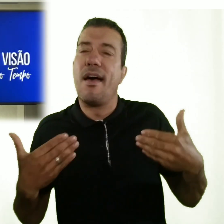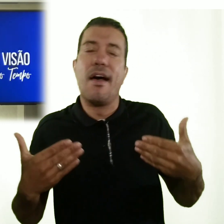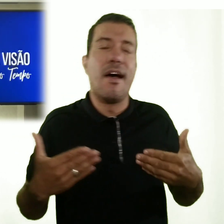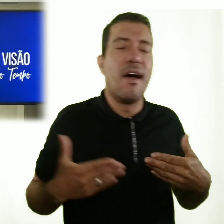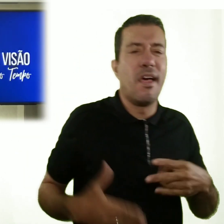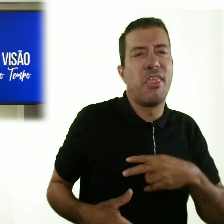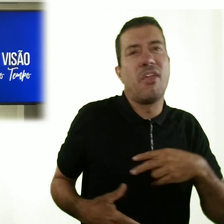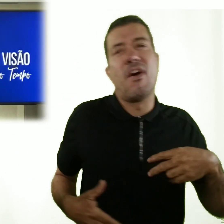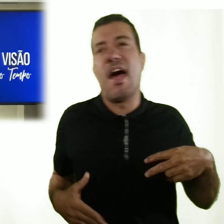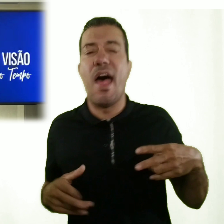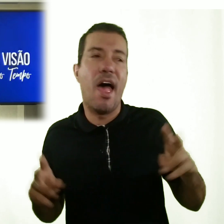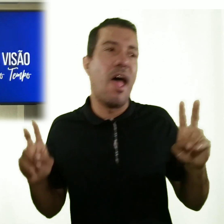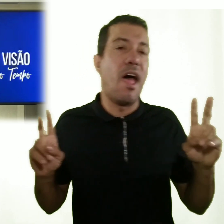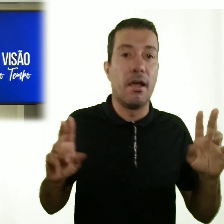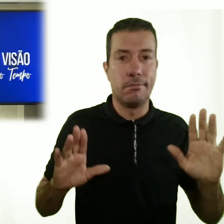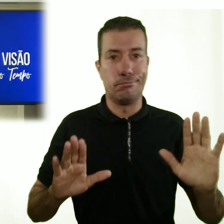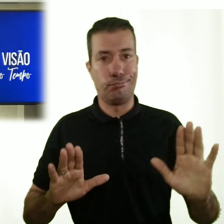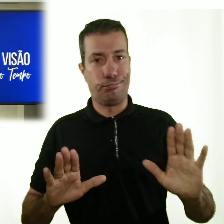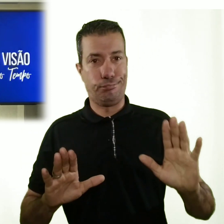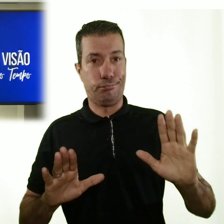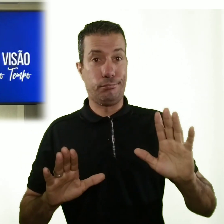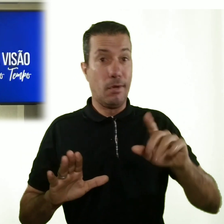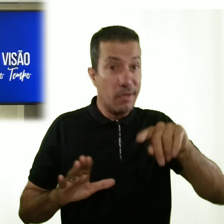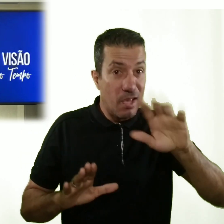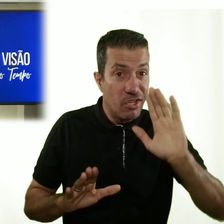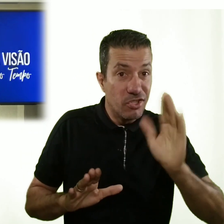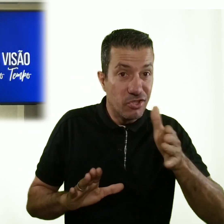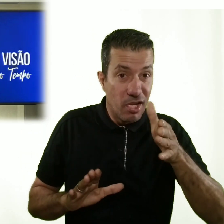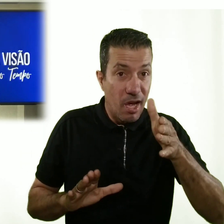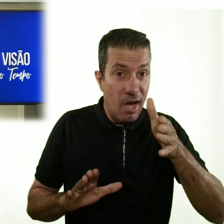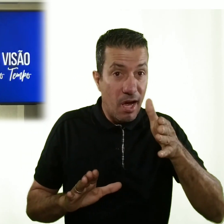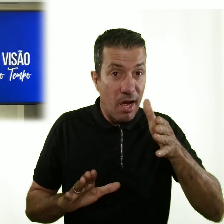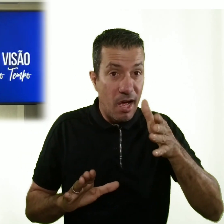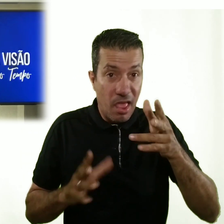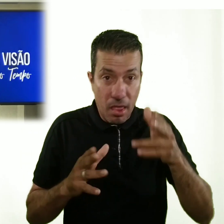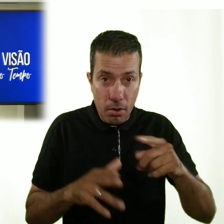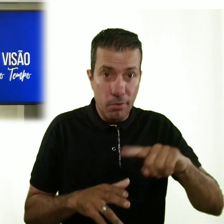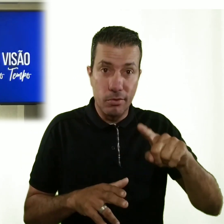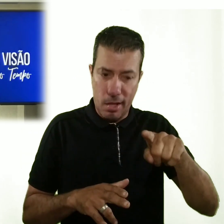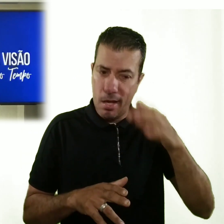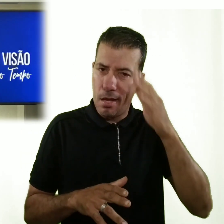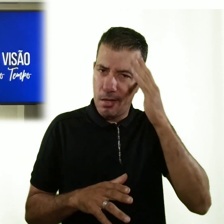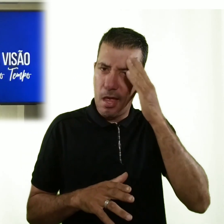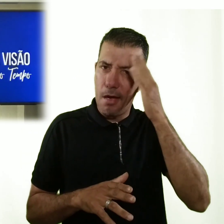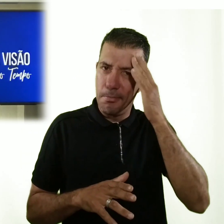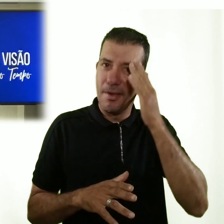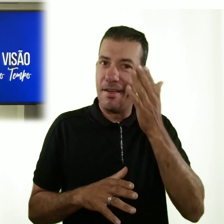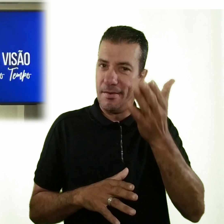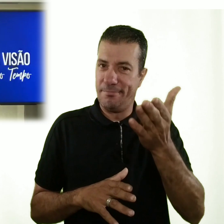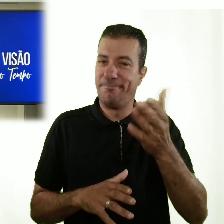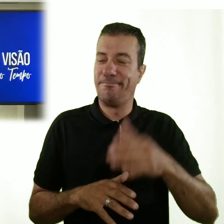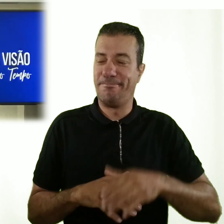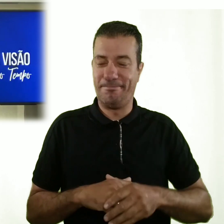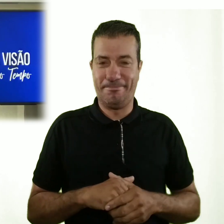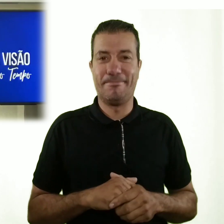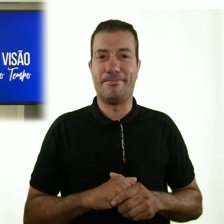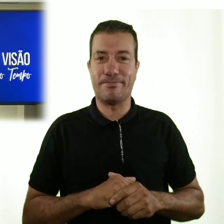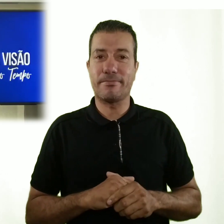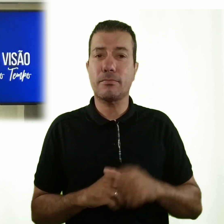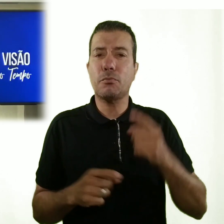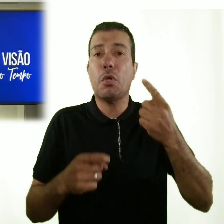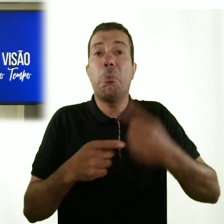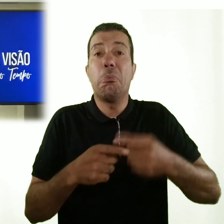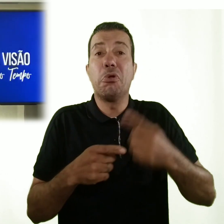aí. Mas você que está aqui já provou que você não tem essa síndrome, não. Você quer saber, né? Porque tem muita